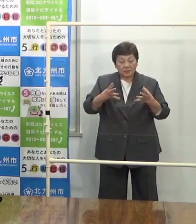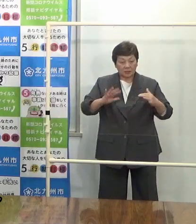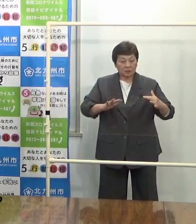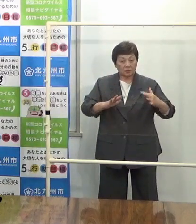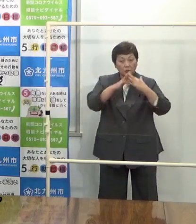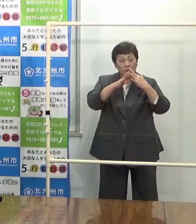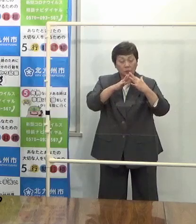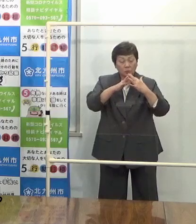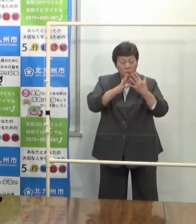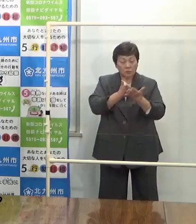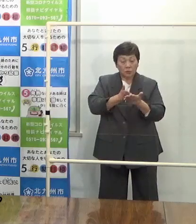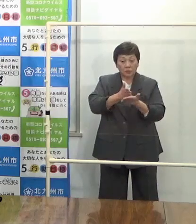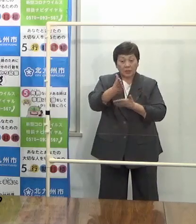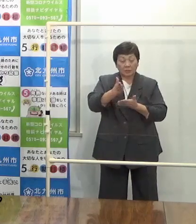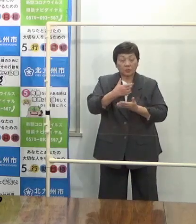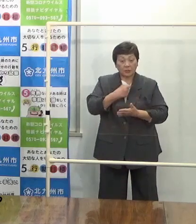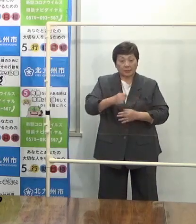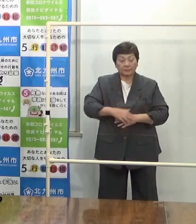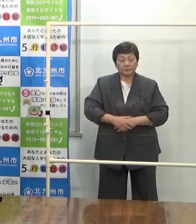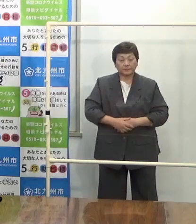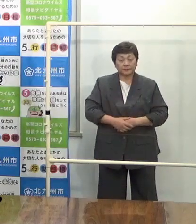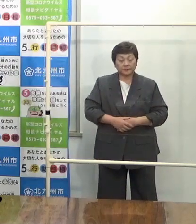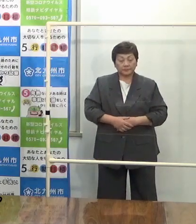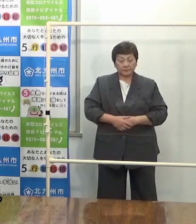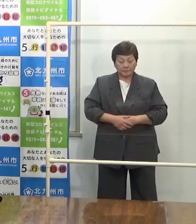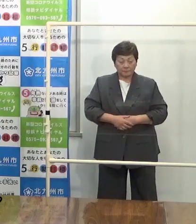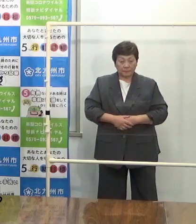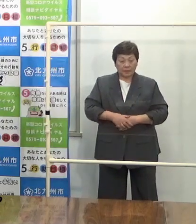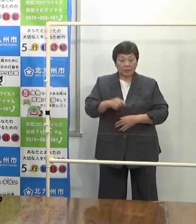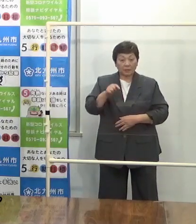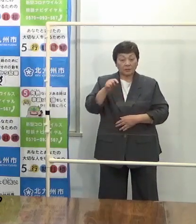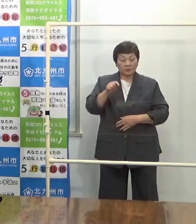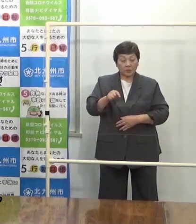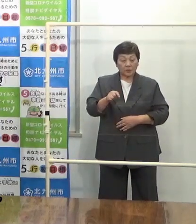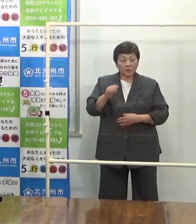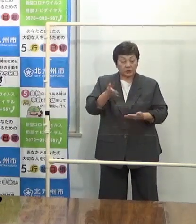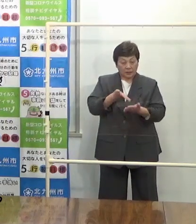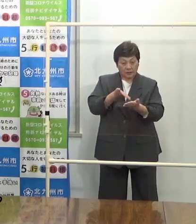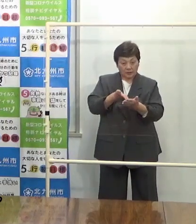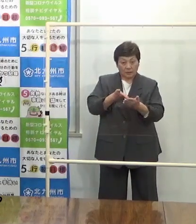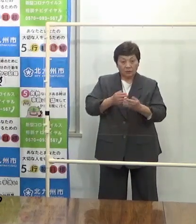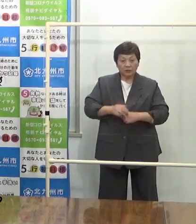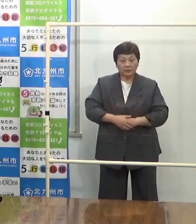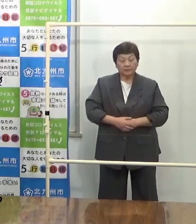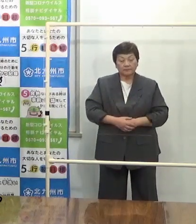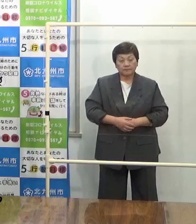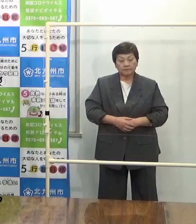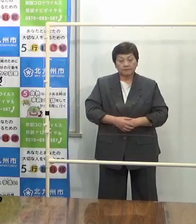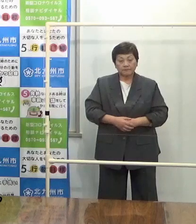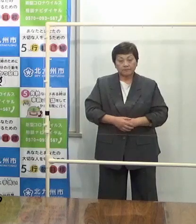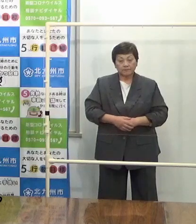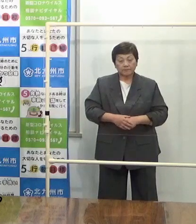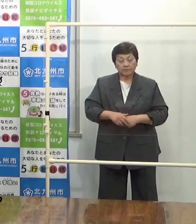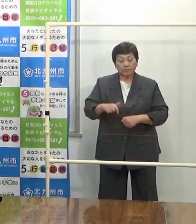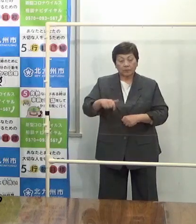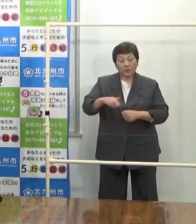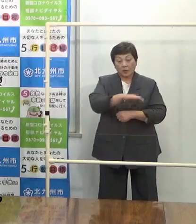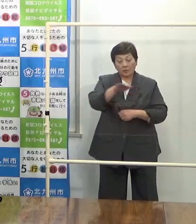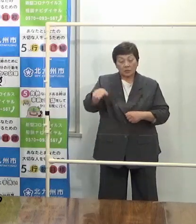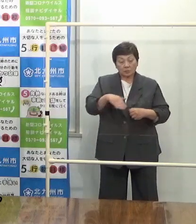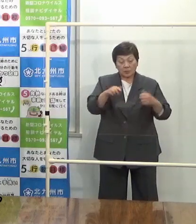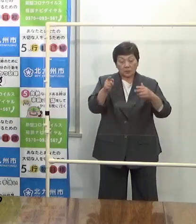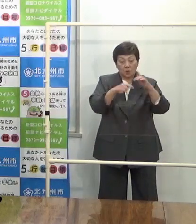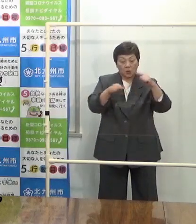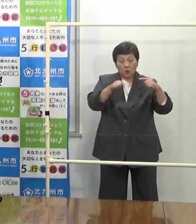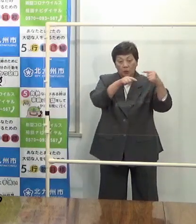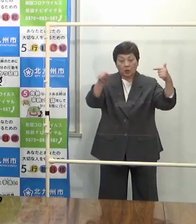組みをスタートしたいと考えておりまして、そのことについてご説明をさせていただきます。本市のすべての公共施